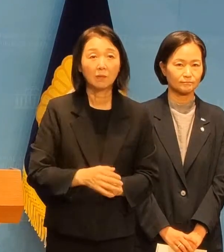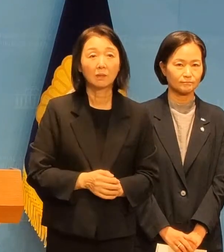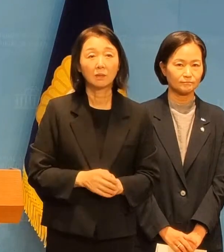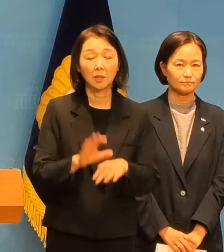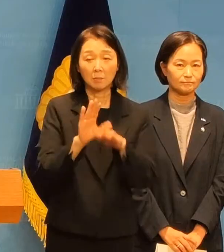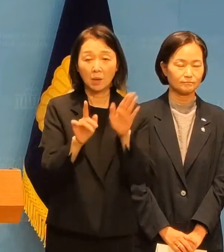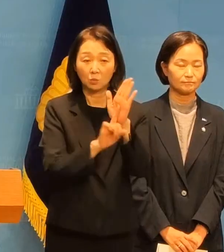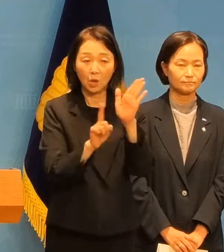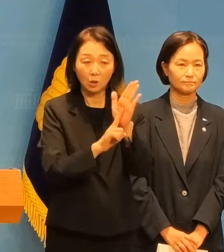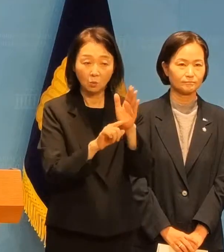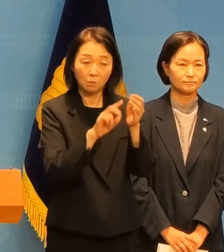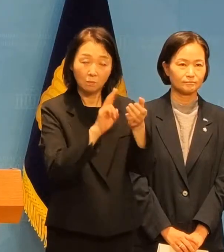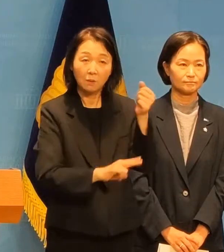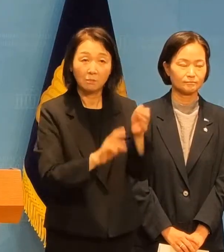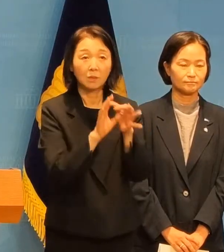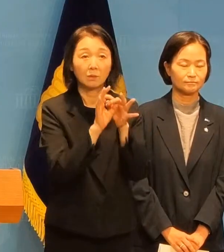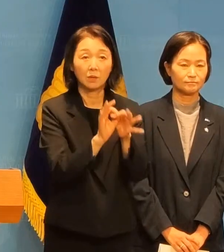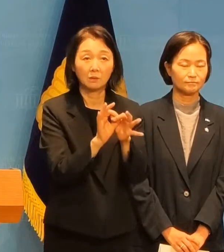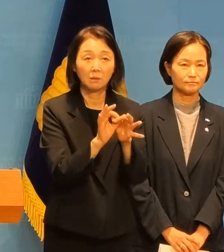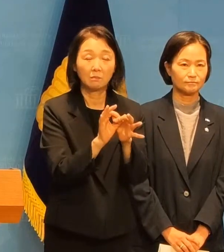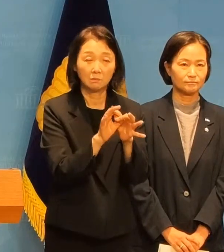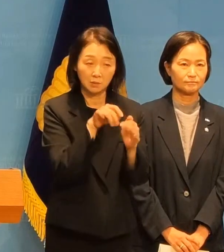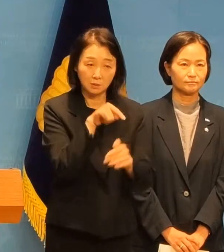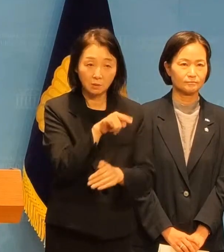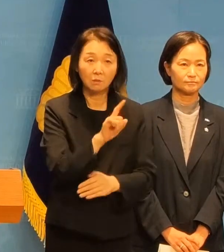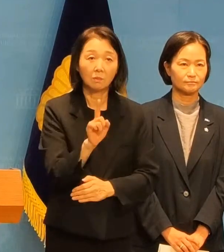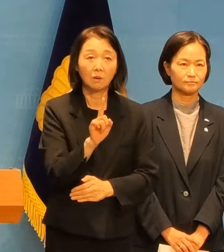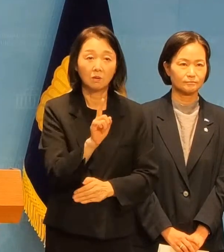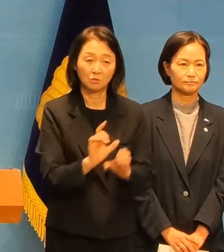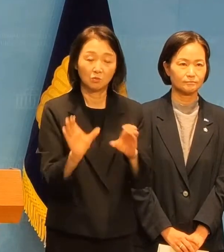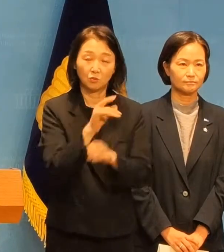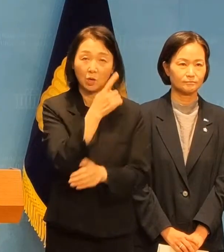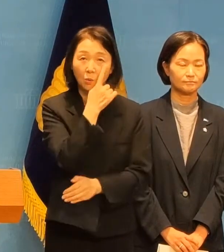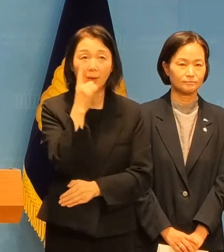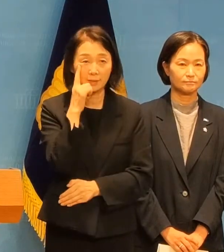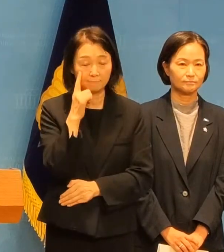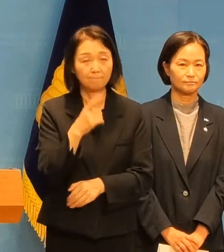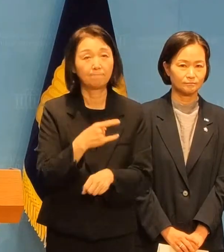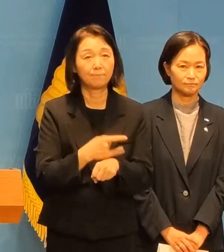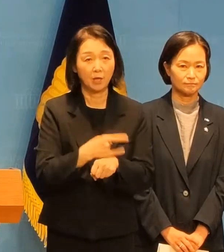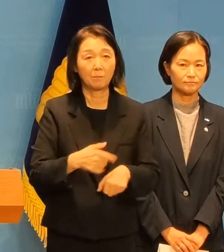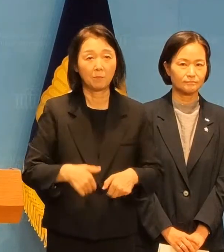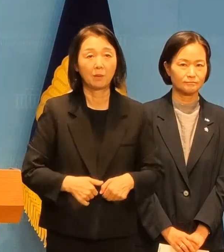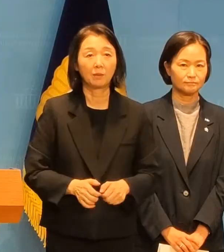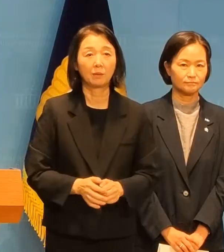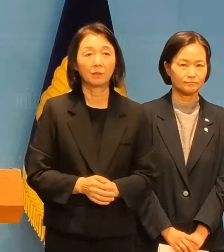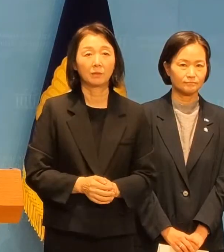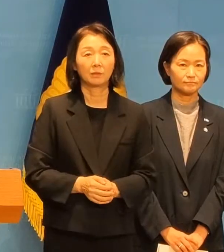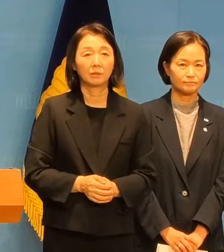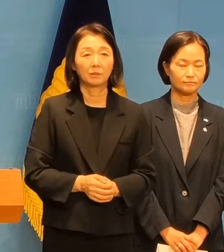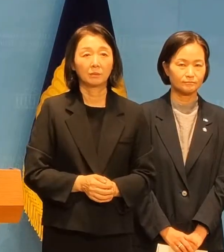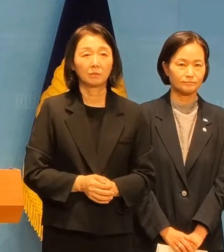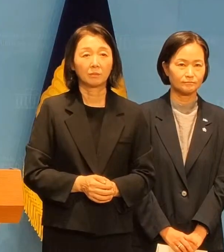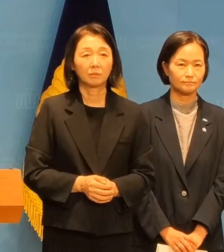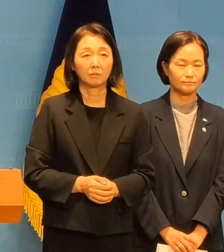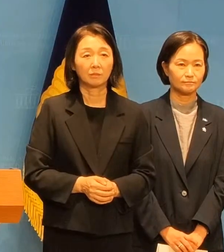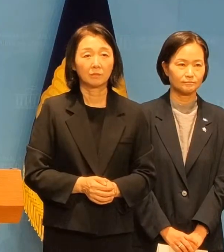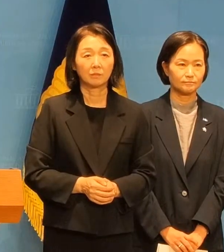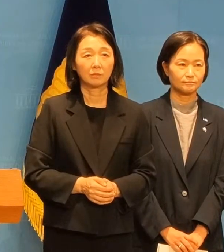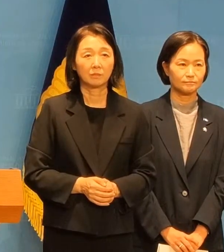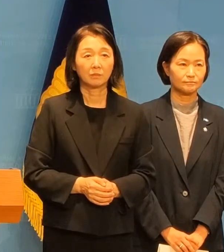방송 광고 판매에 관한 그 부분에 대해서는 저희가 추가로 확인하겠다는 점 말씀드립니다.